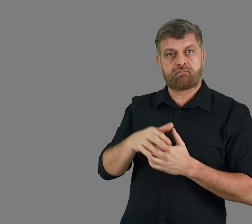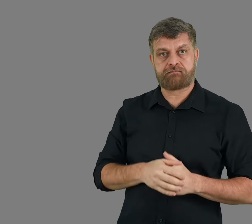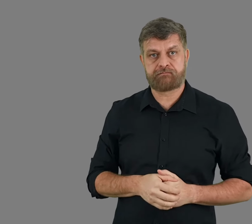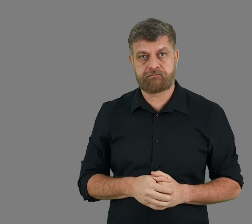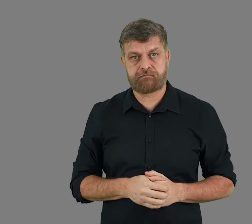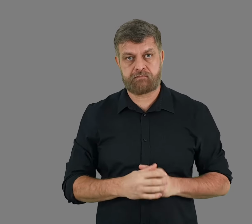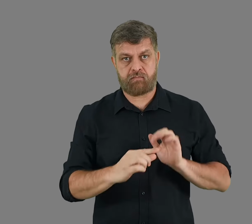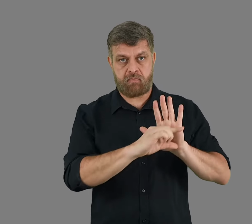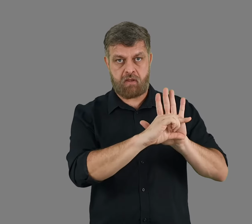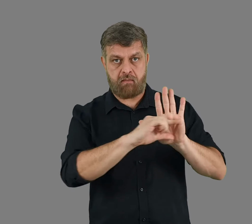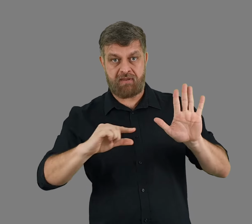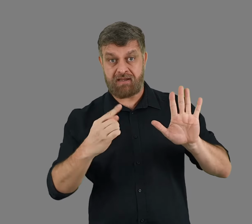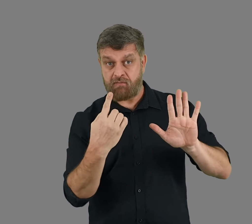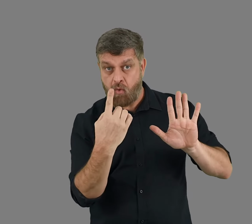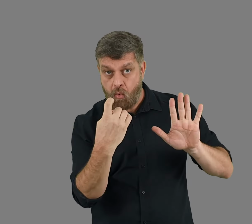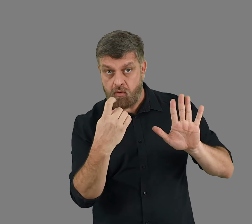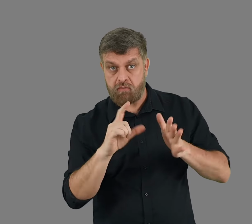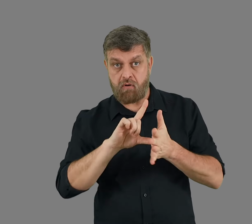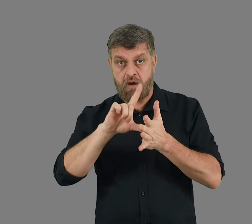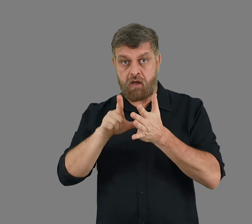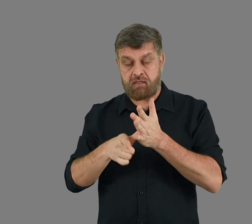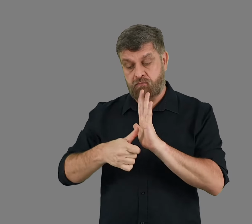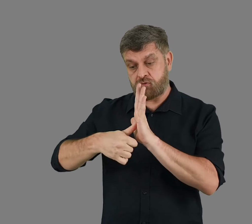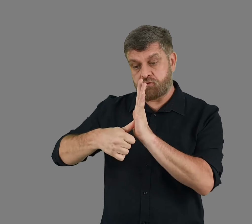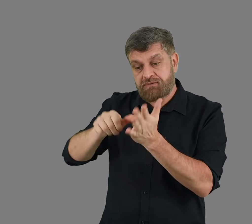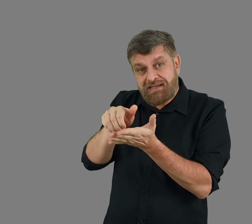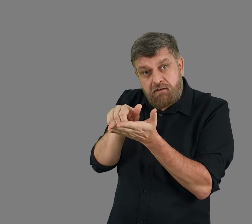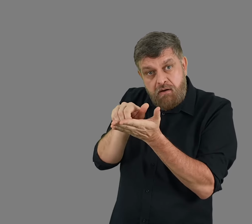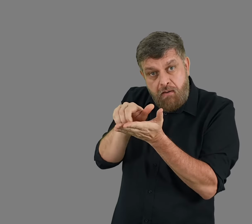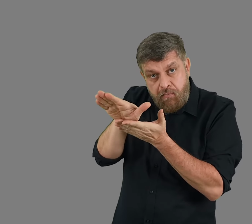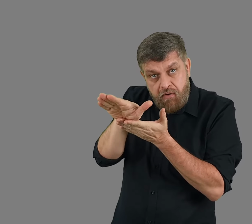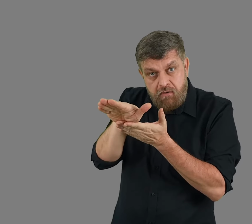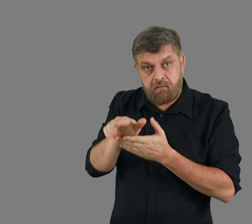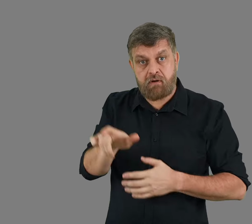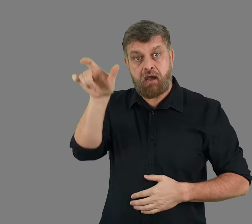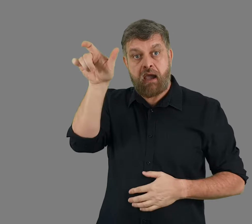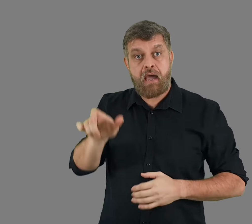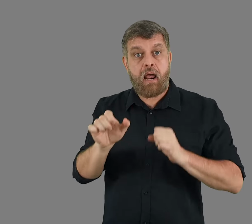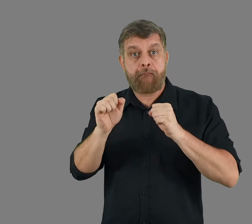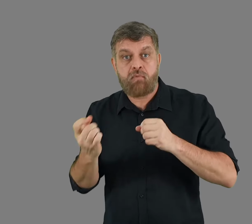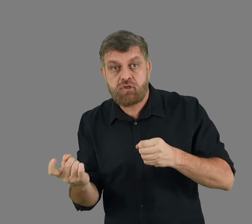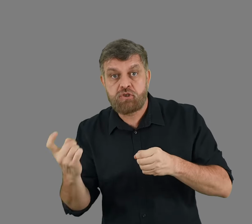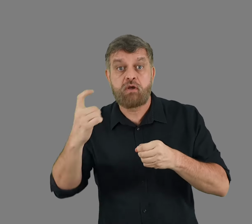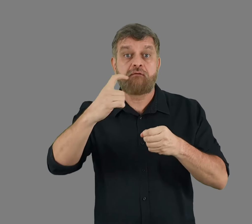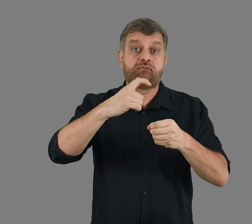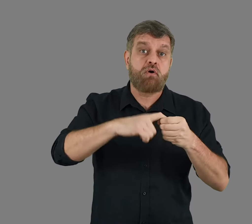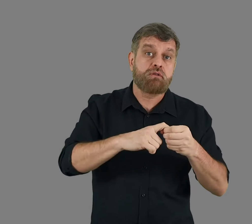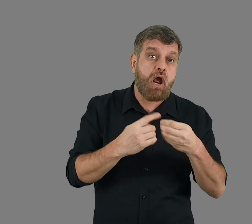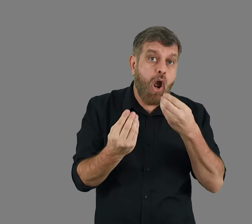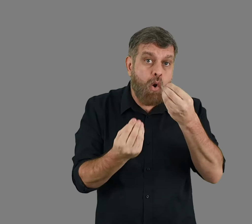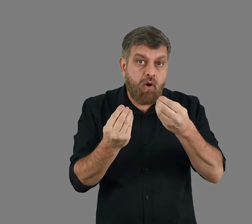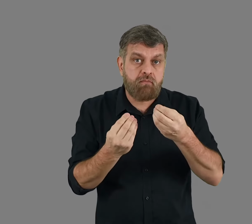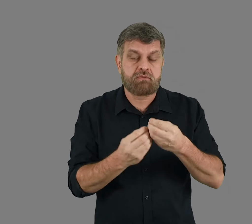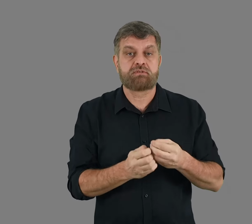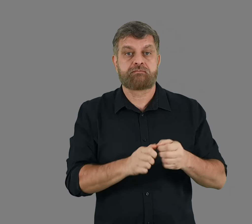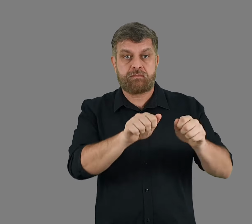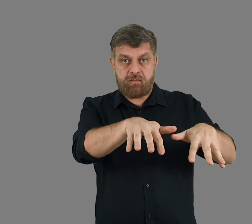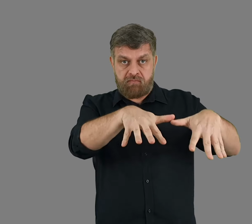Parágrafo único. Após a exclusão do associado, este só poderá ser readmitido se a Assembleia aceitar por maioria simples